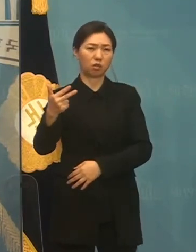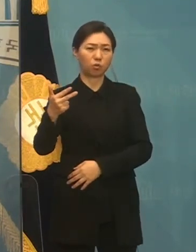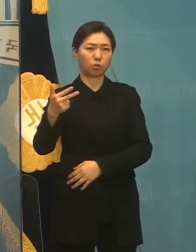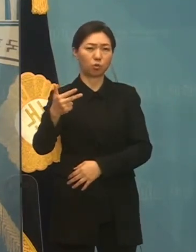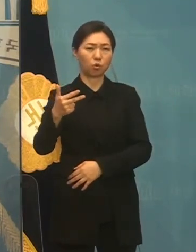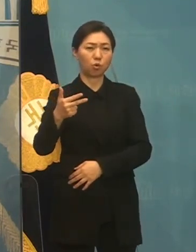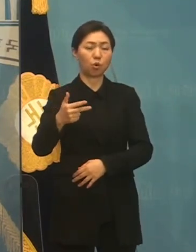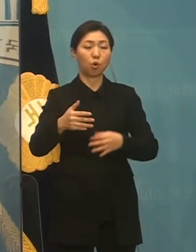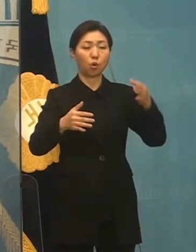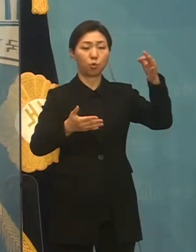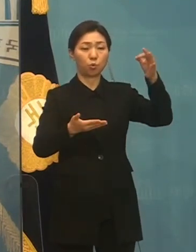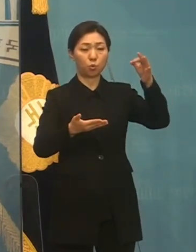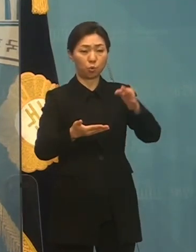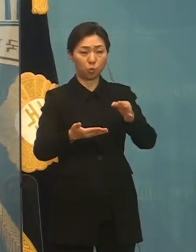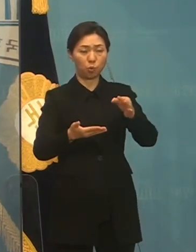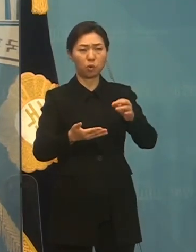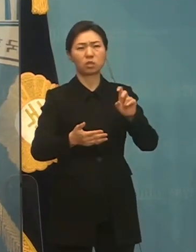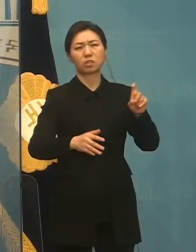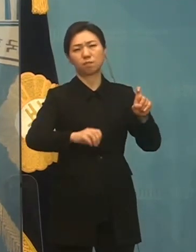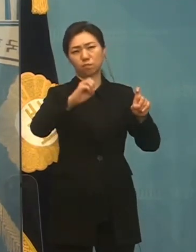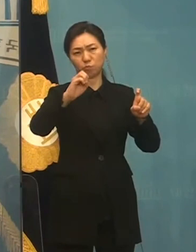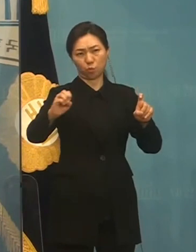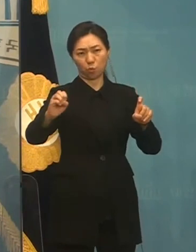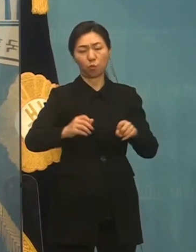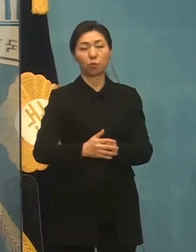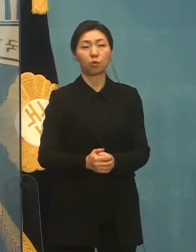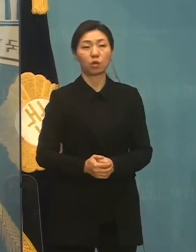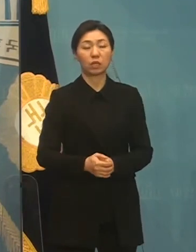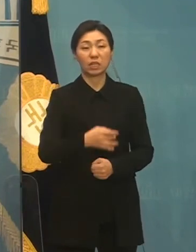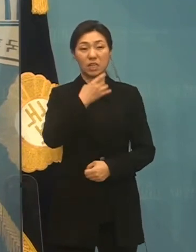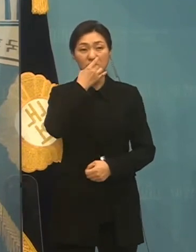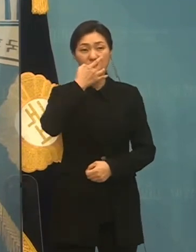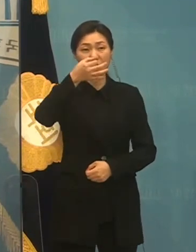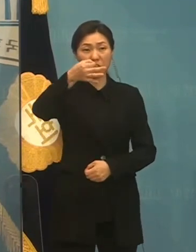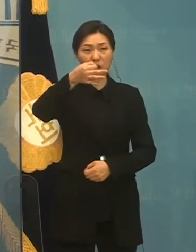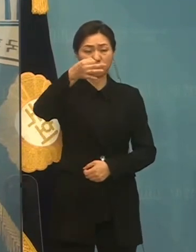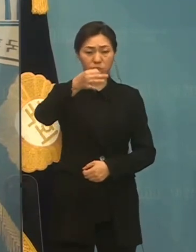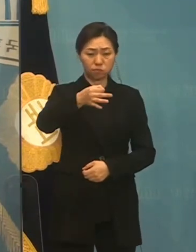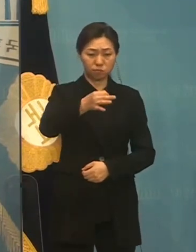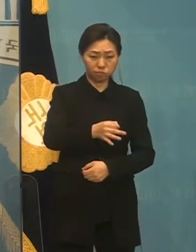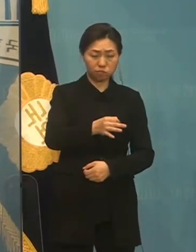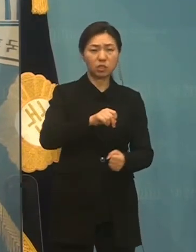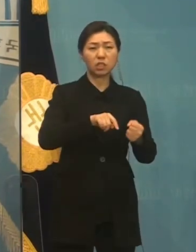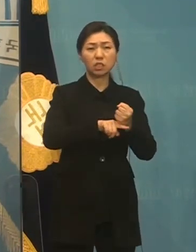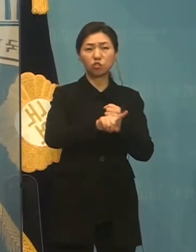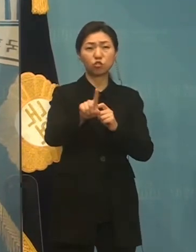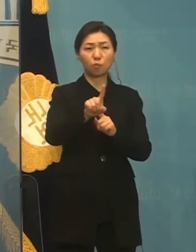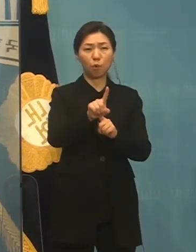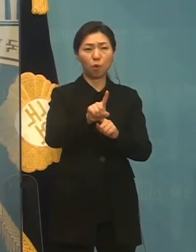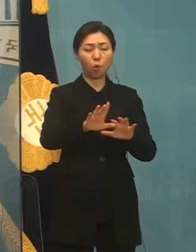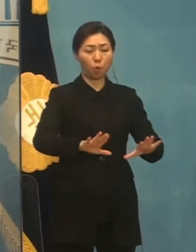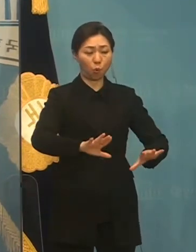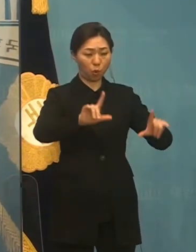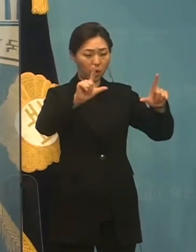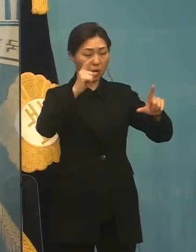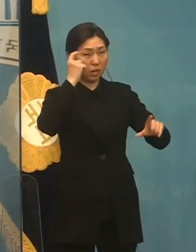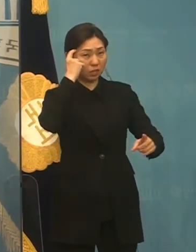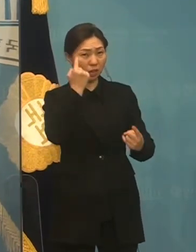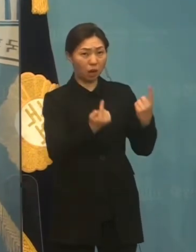무려 10% 가까이 떨어졌습니다. 쌀값 하락세가 지속되고 있는 이유는 올해 예상쌀